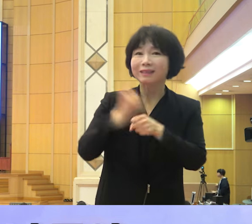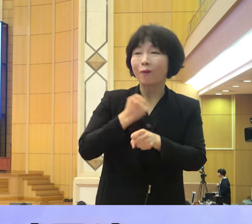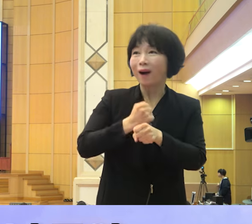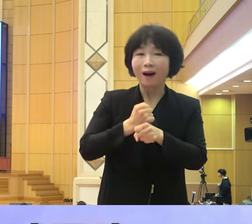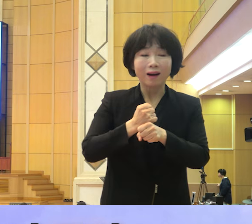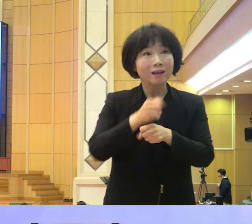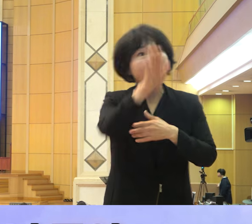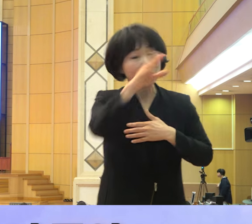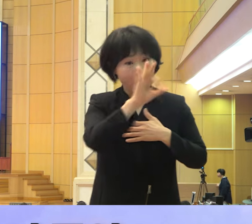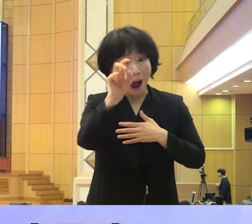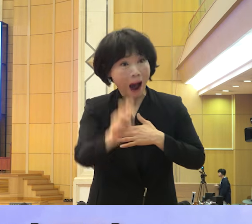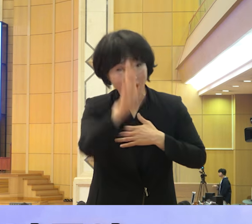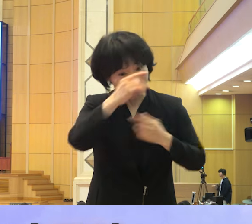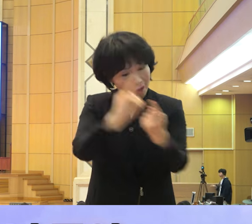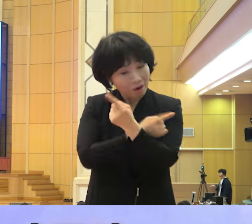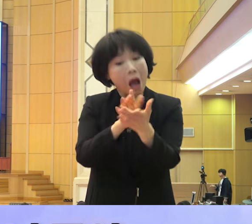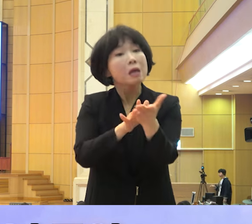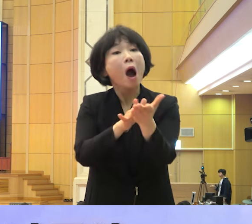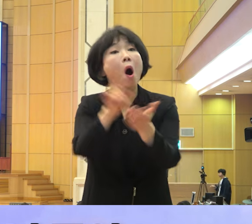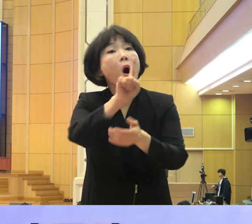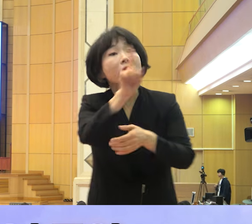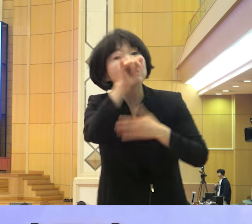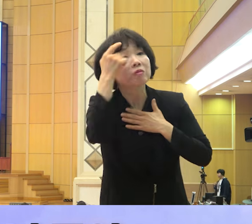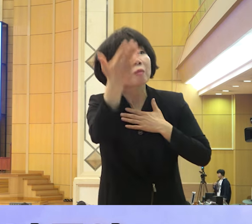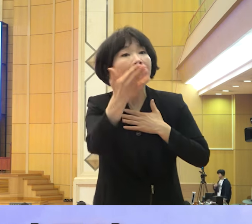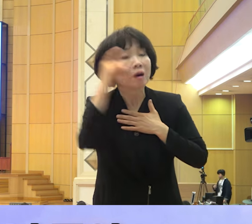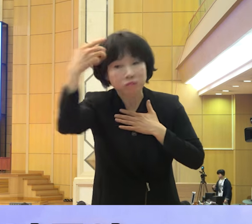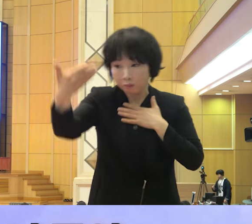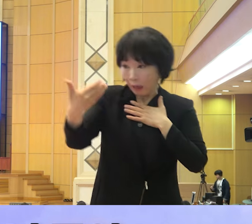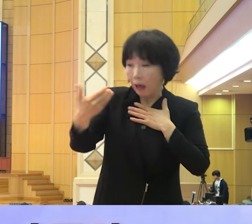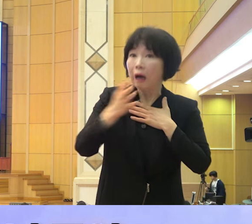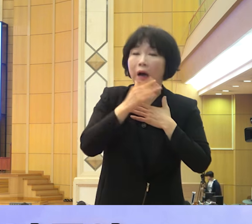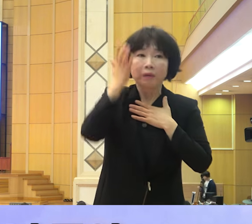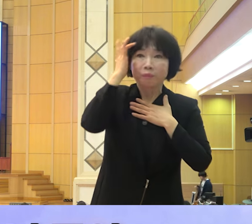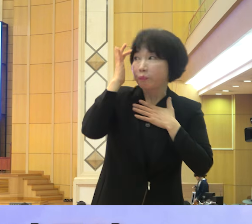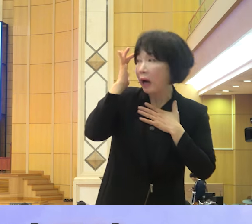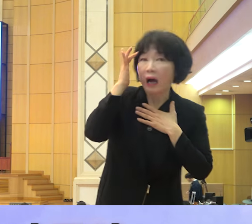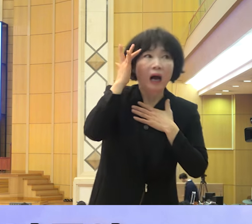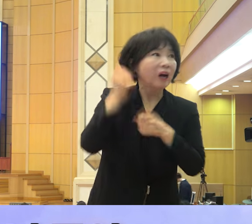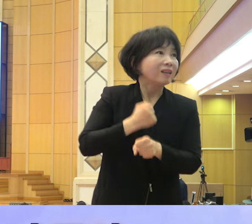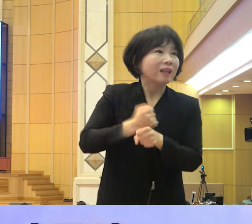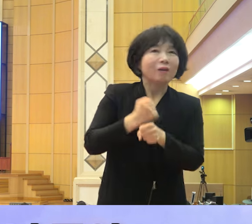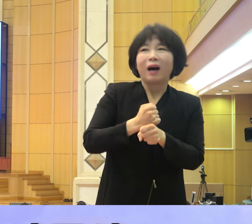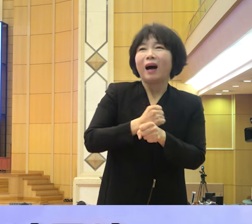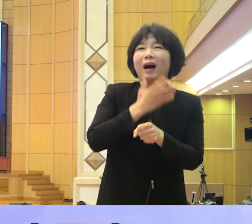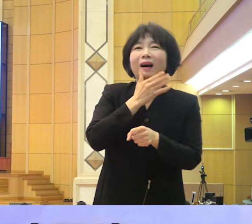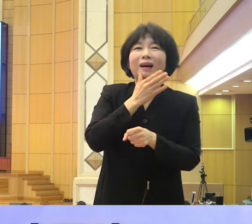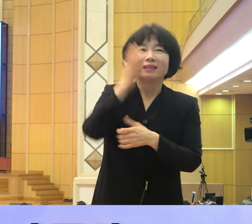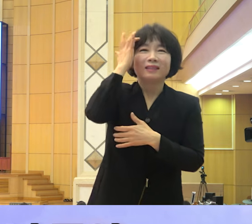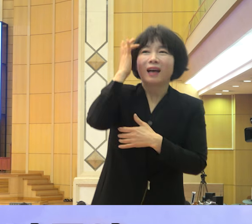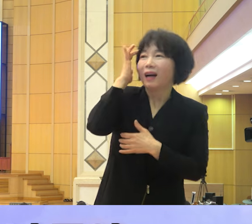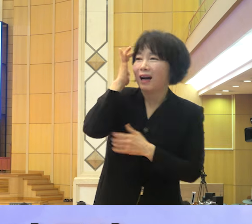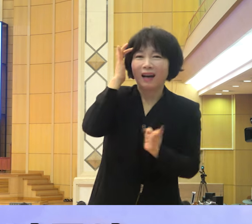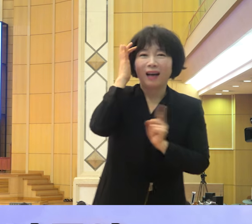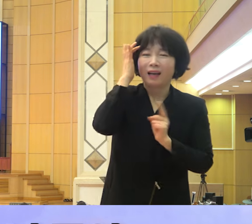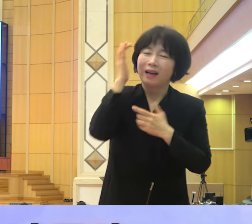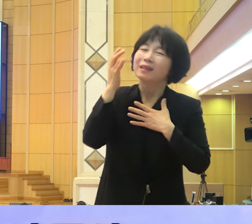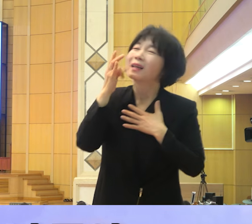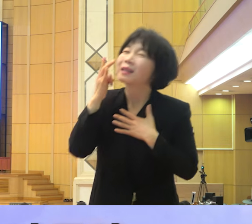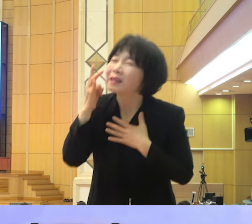갑작스러운 질문에 당황하기도 하고 그러면서 하는 말이 네,